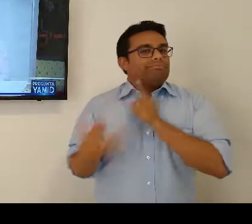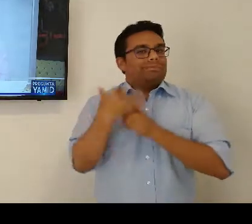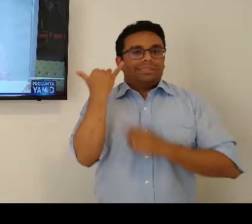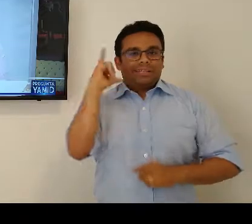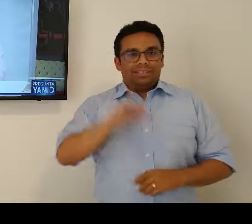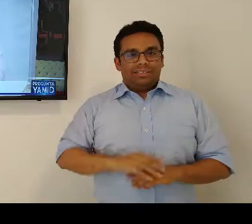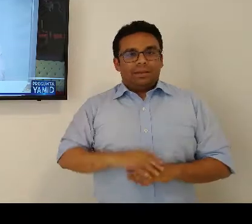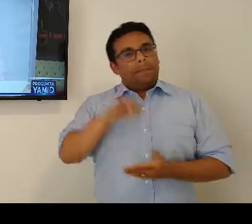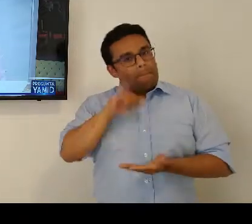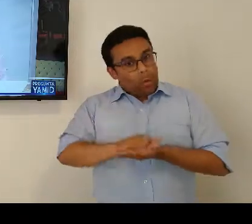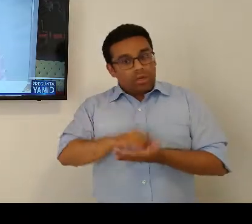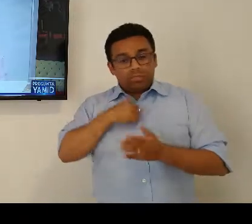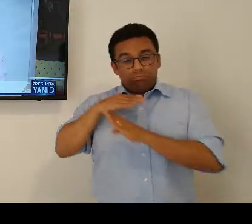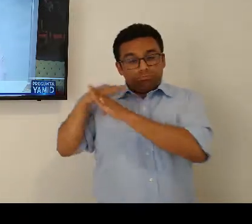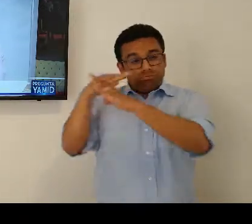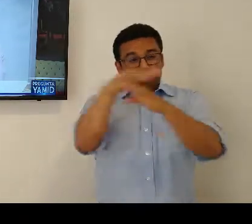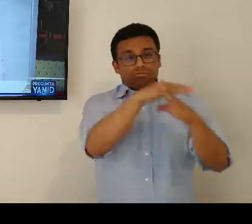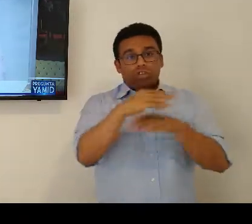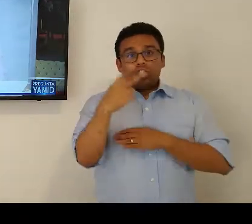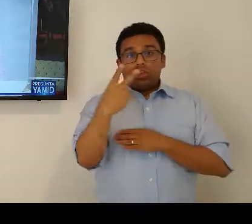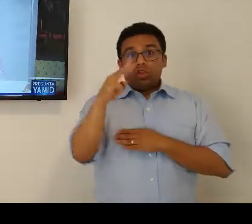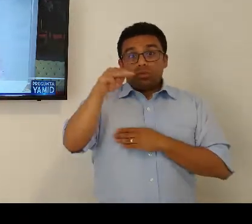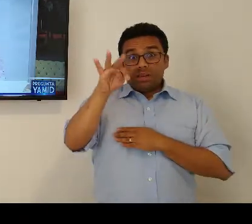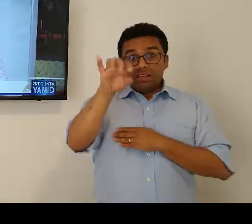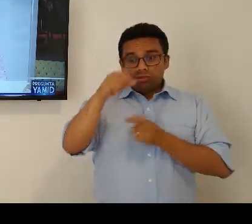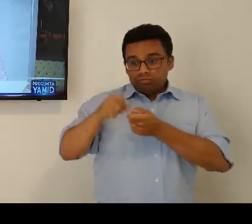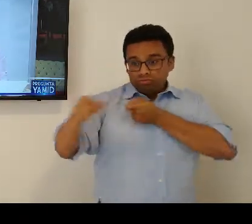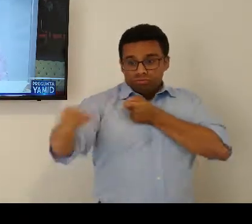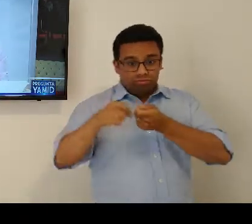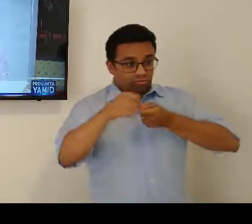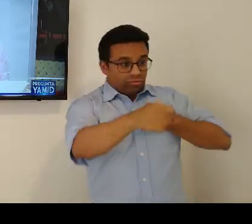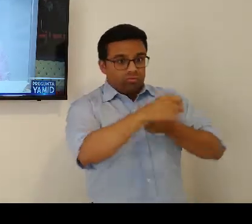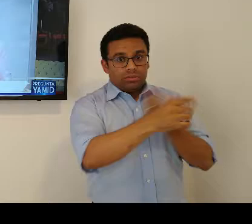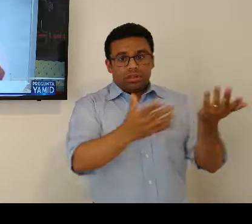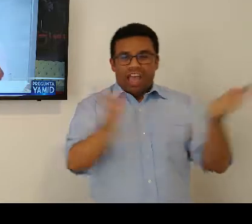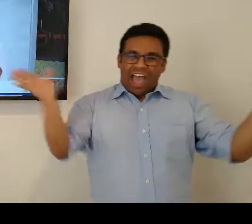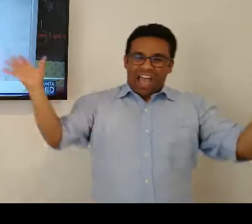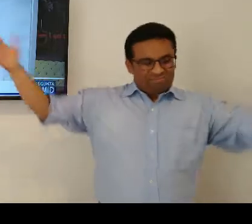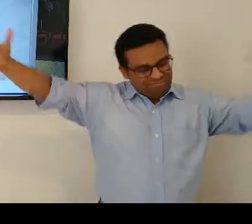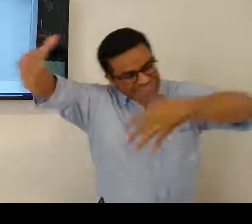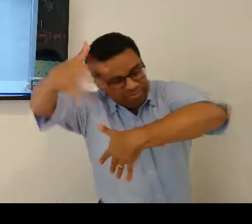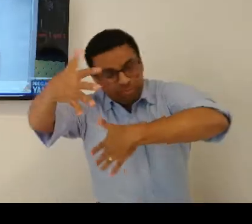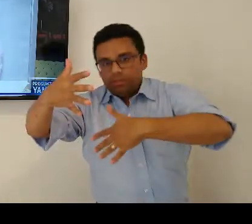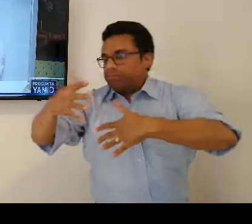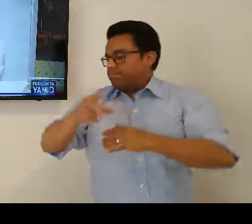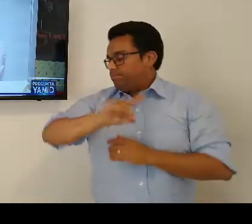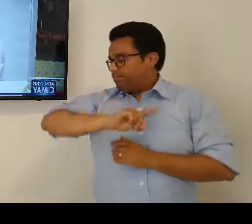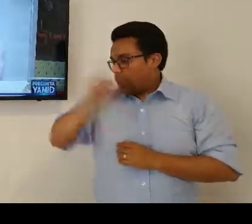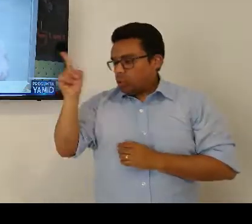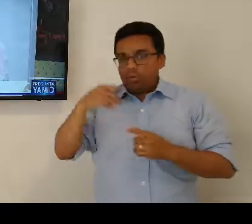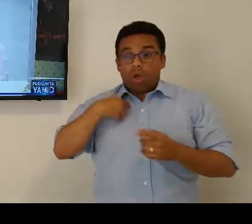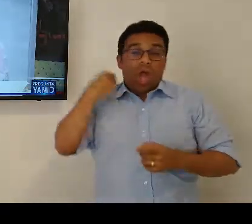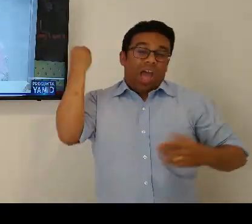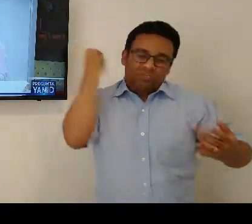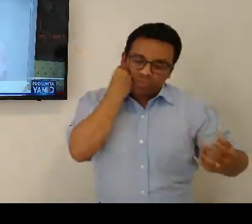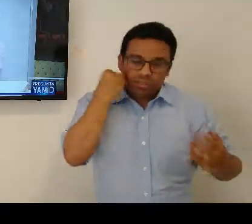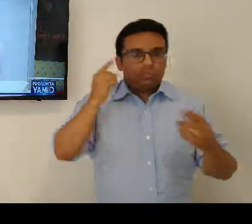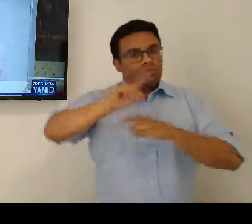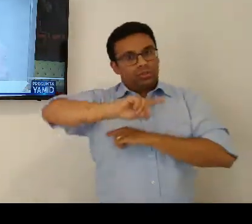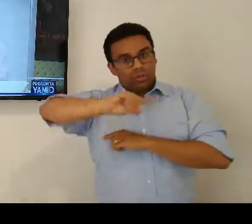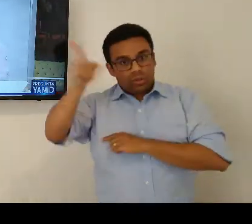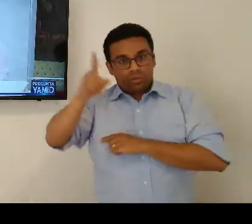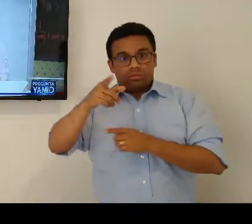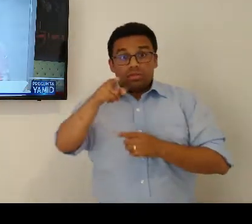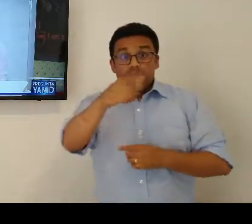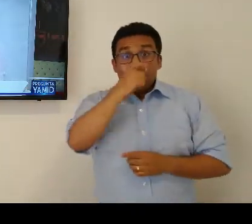metros de cualquier persona, ni saludar de abrazos, ni saludar de besos. Si tenemos gripa, tener mascarilla, quedarnos